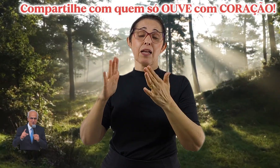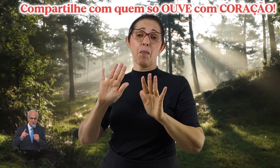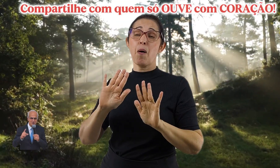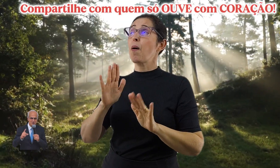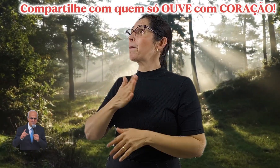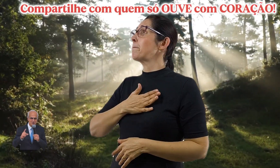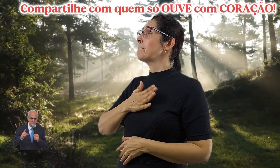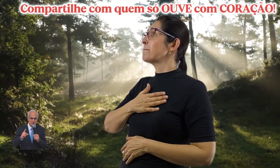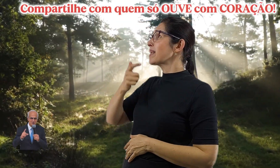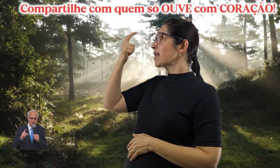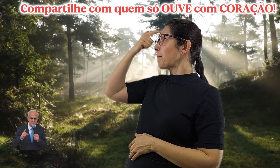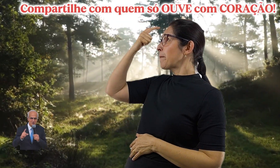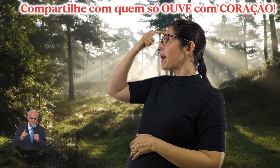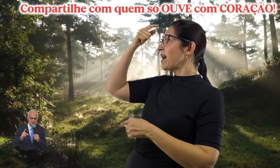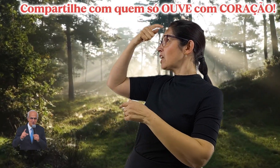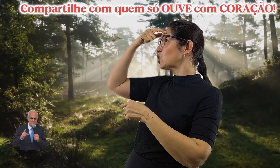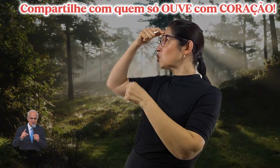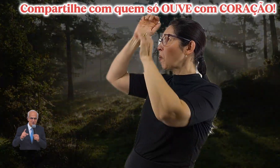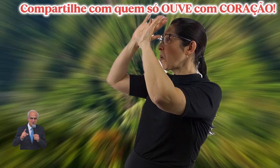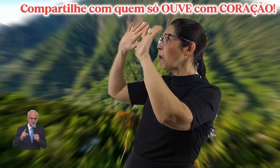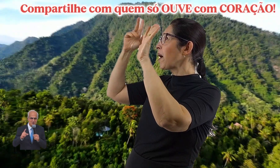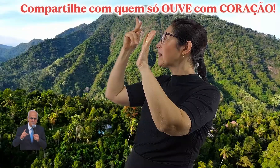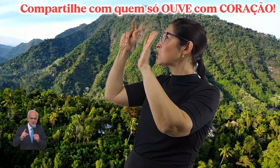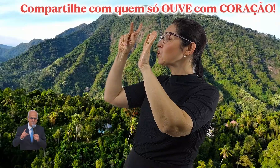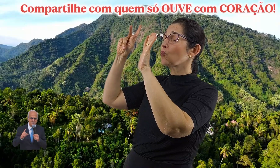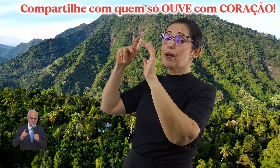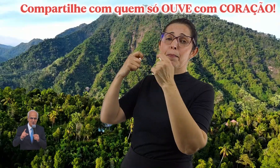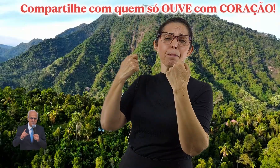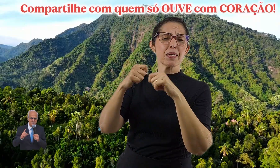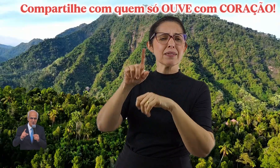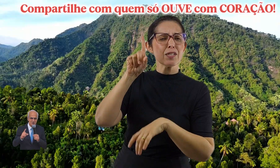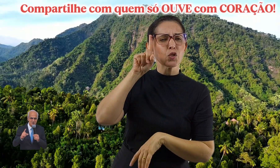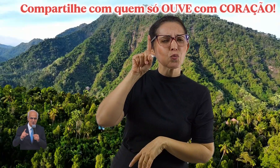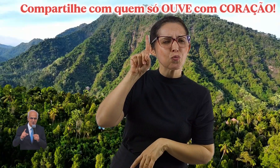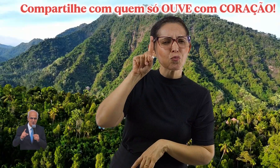mente é tua. Essa luta é diária,